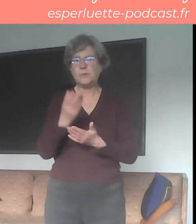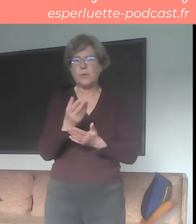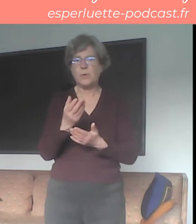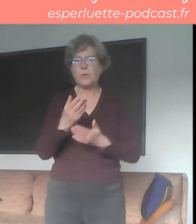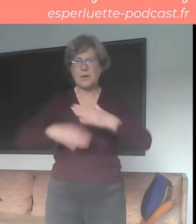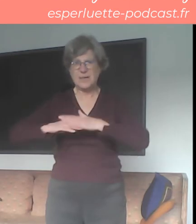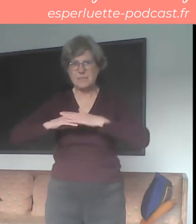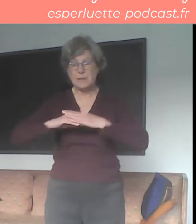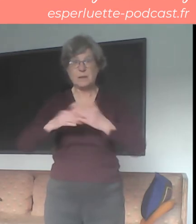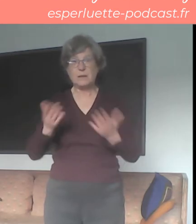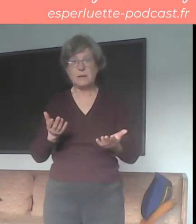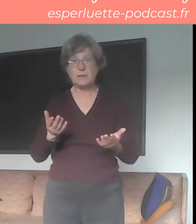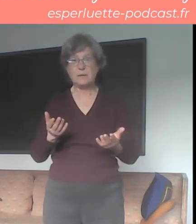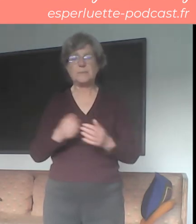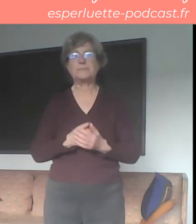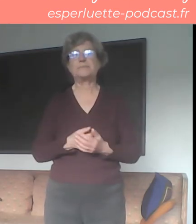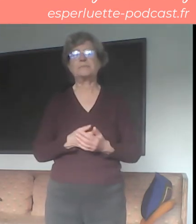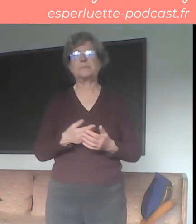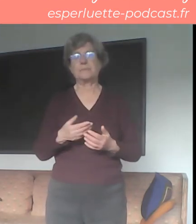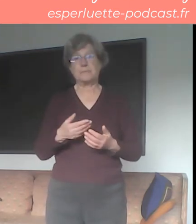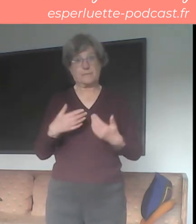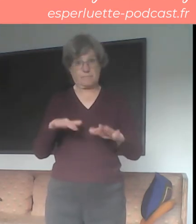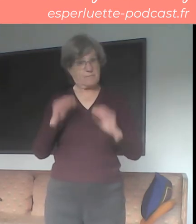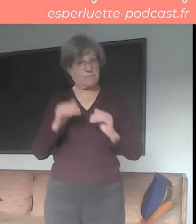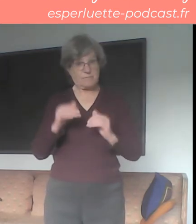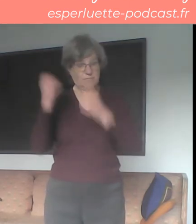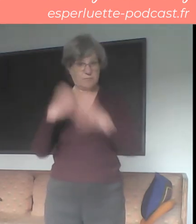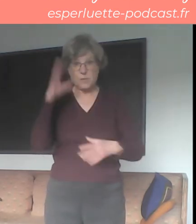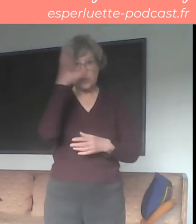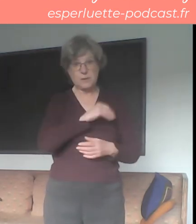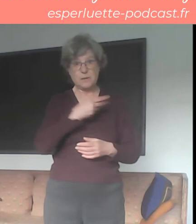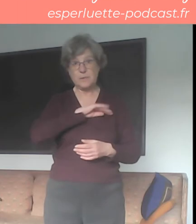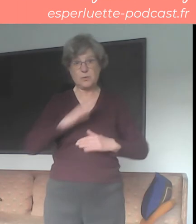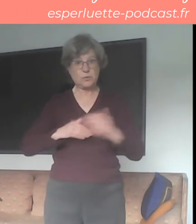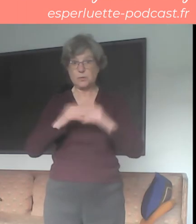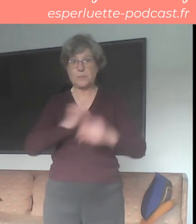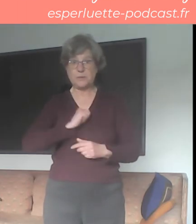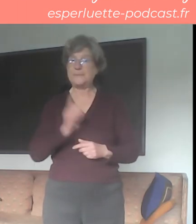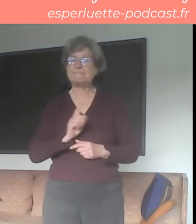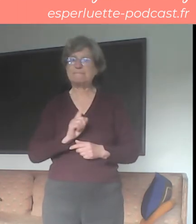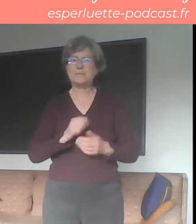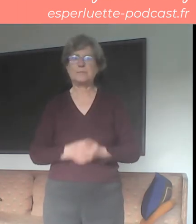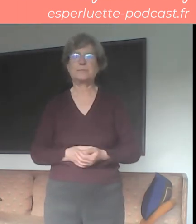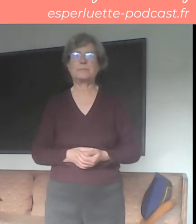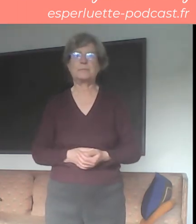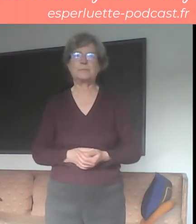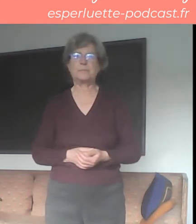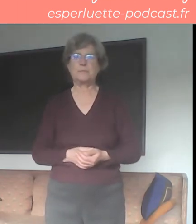de ça, vous avez cette redondance toute la semaine, disons, et donc ben c'est normal que vous l'oubliez pas.